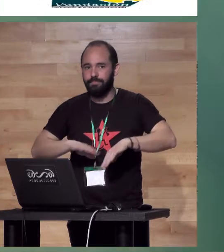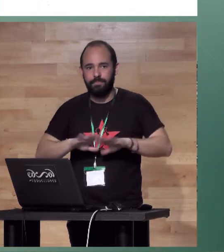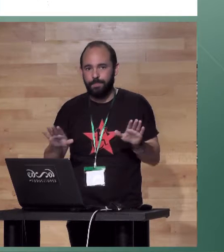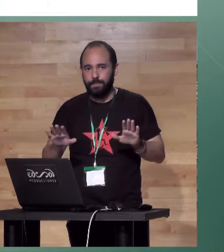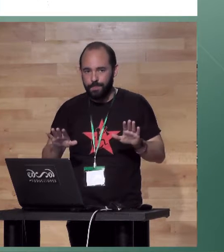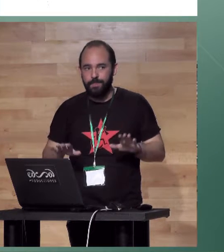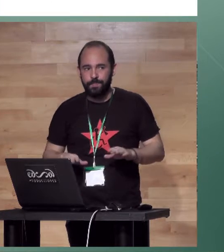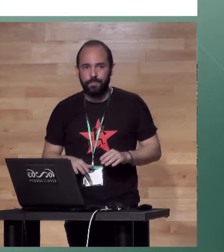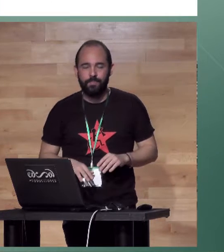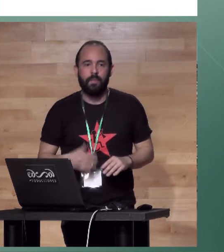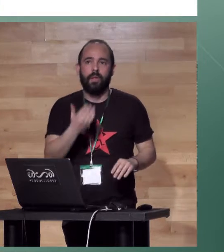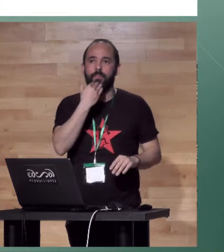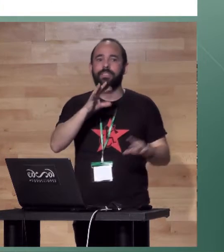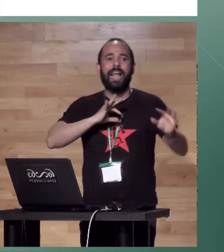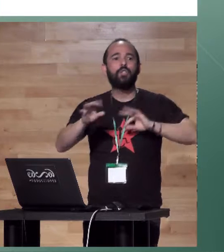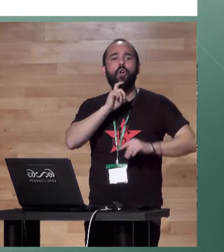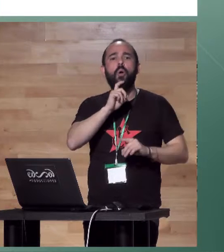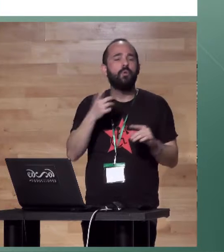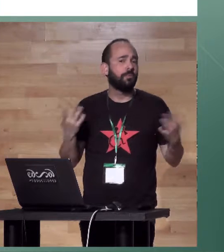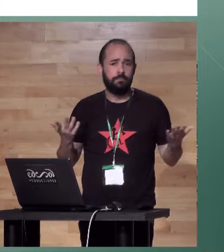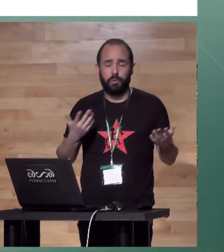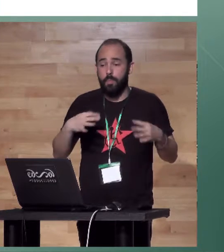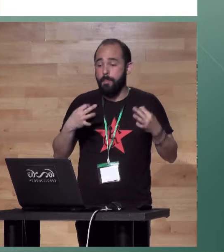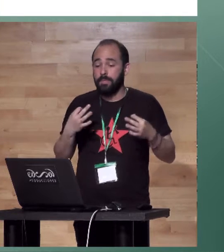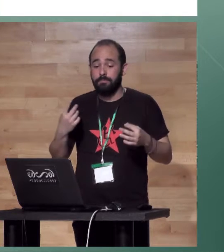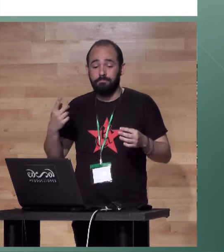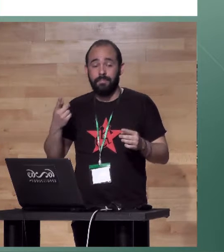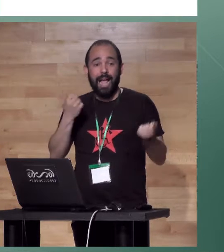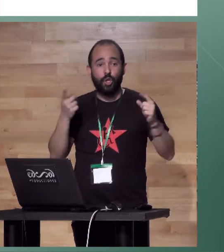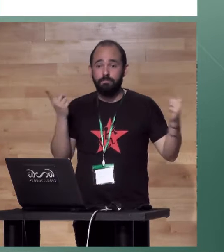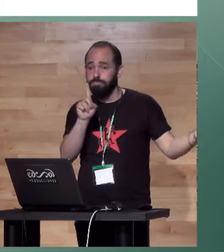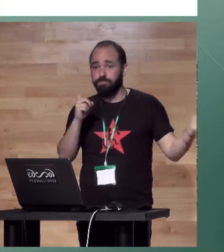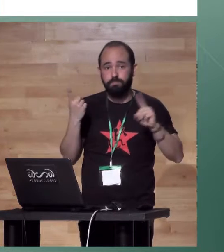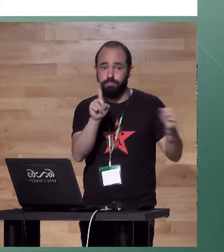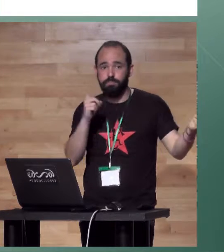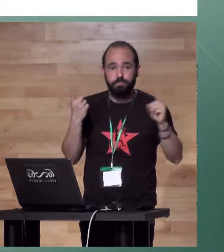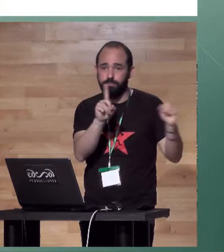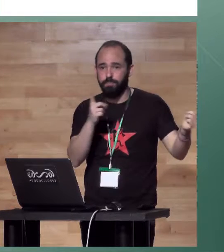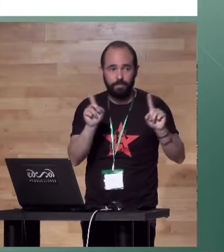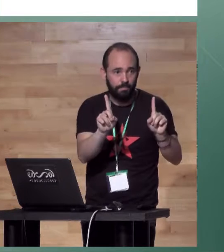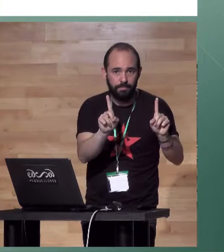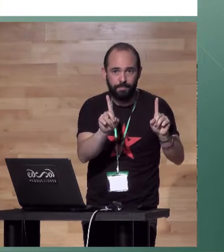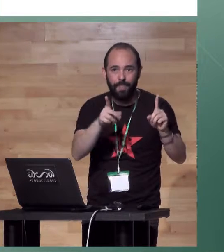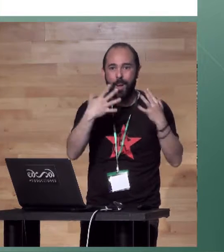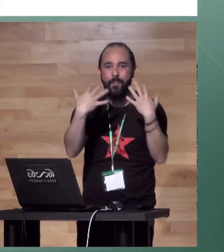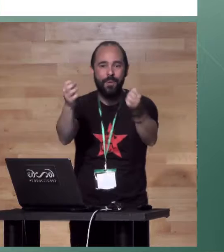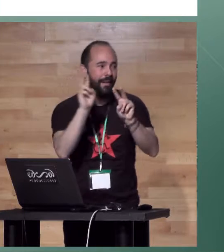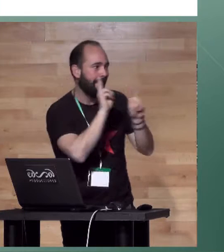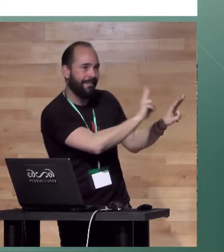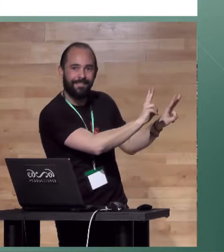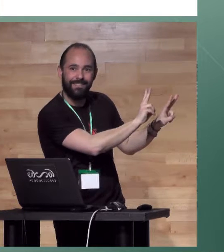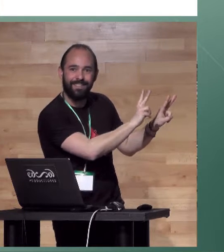eliminas una de estas tres partes, no tiene sentido. Por ejemplo, el teatro, ¿cómo se desarrolla? Normalmente, los actores aparecen en